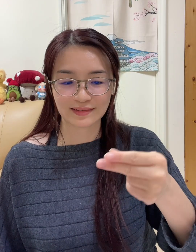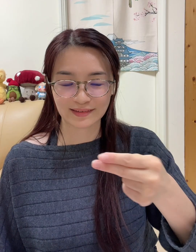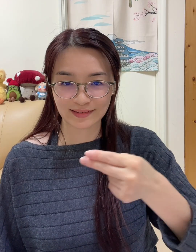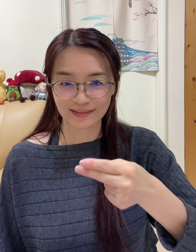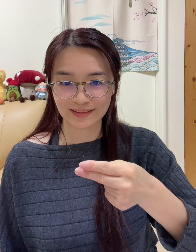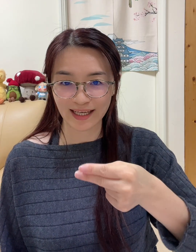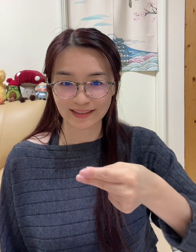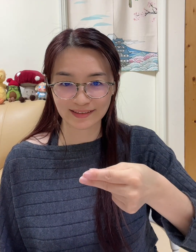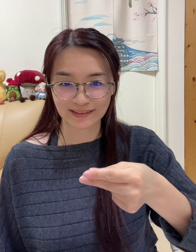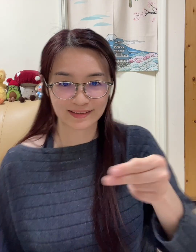7